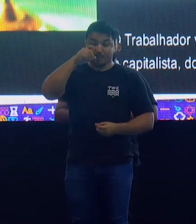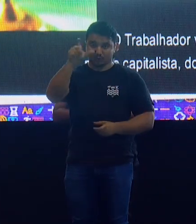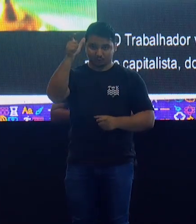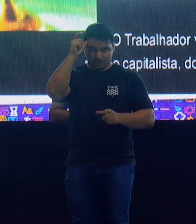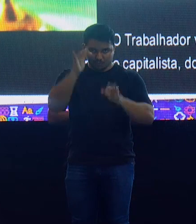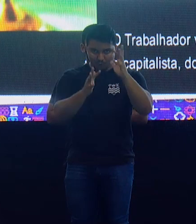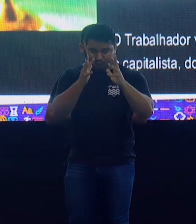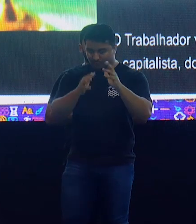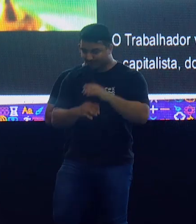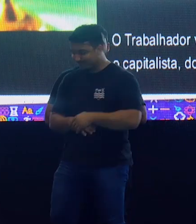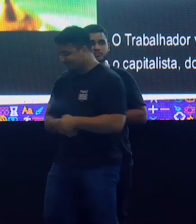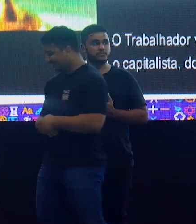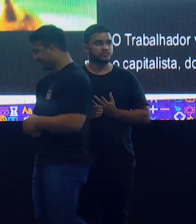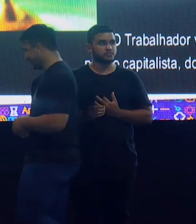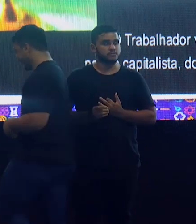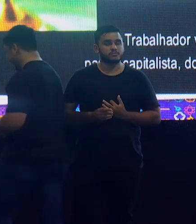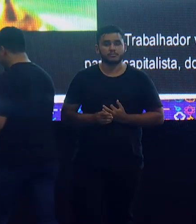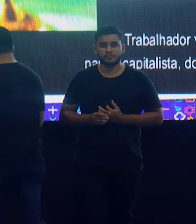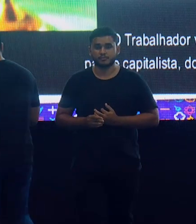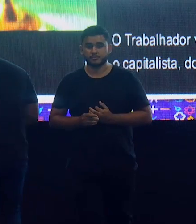ao demônio? Aí você, sim.